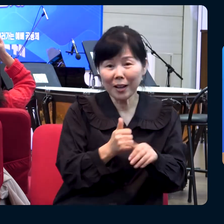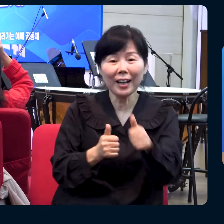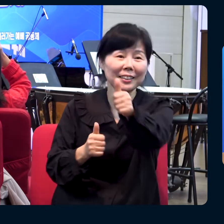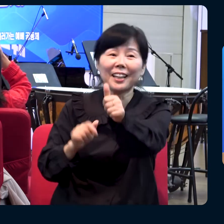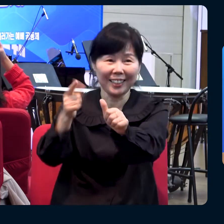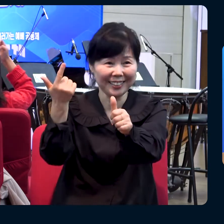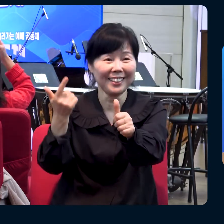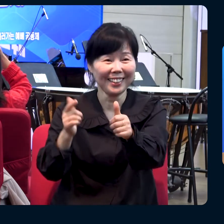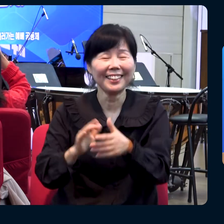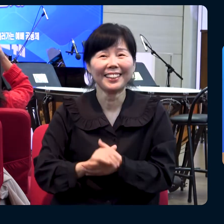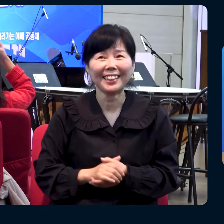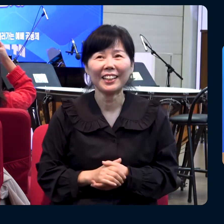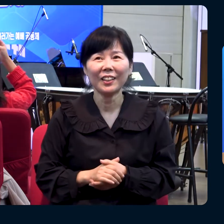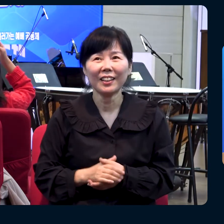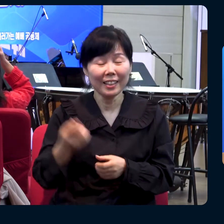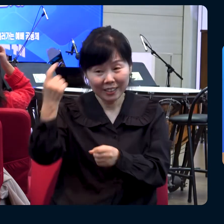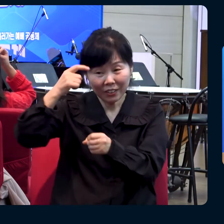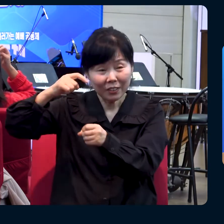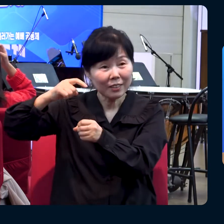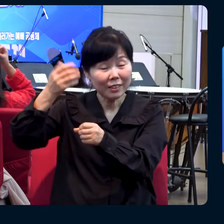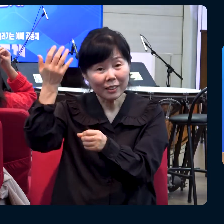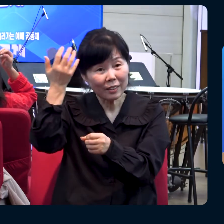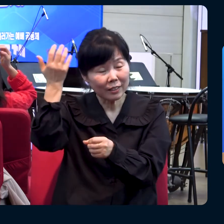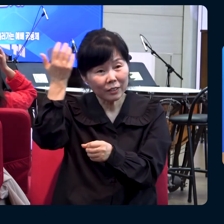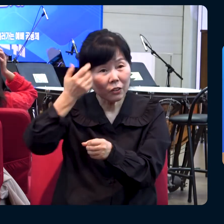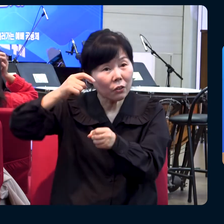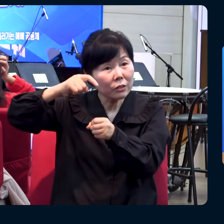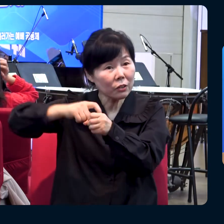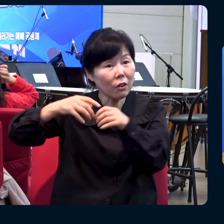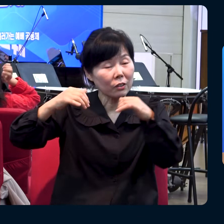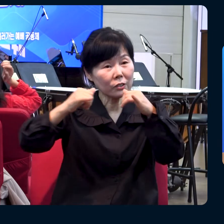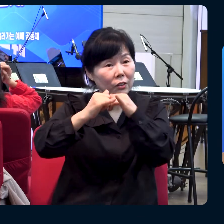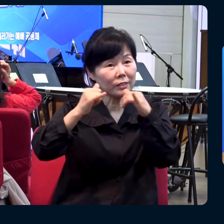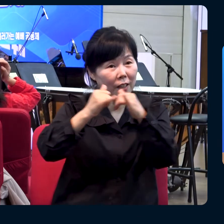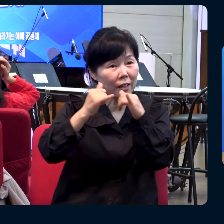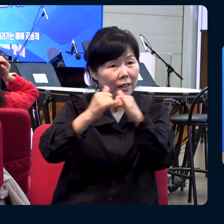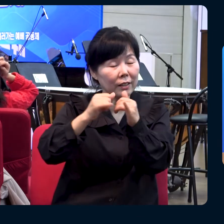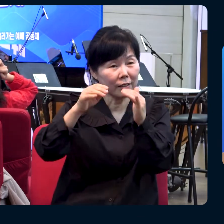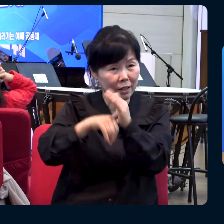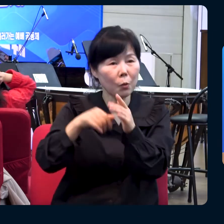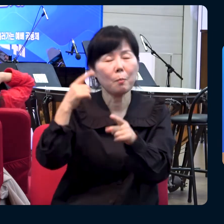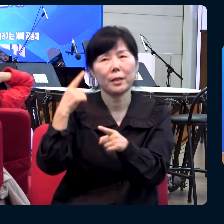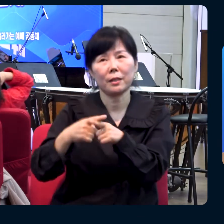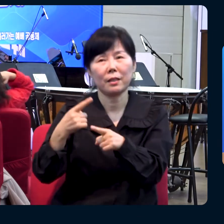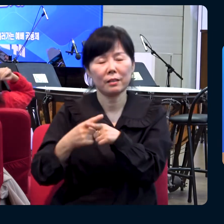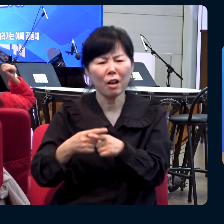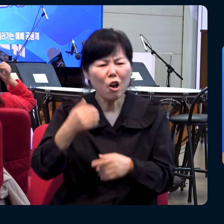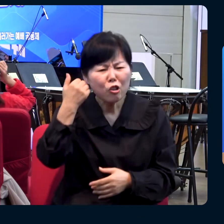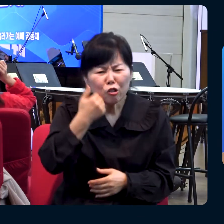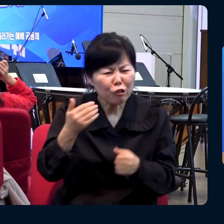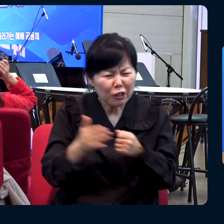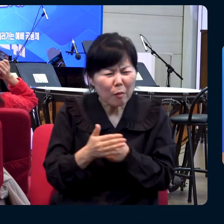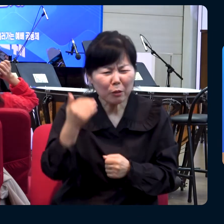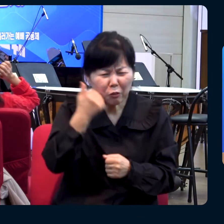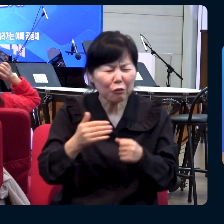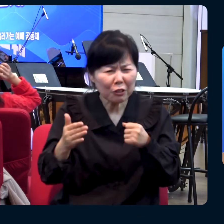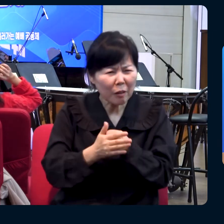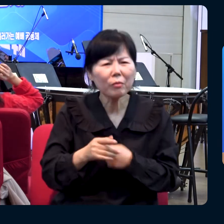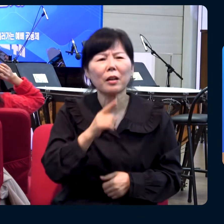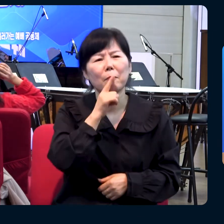여러분 영적 전쟁을 할 때, 교회 내 어려움이 생길 때 누구 때문이라고 말하는 사람은 비겁한 사람들이에요.